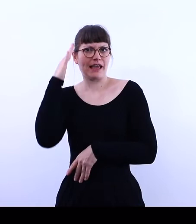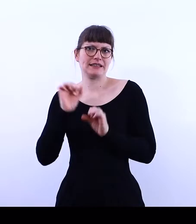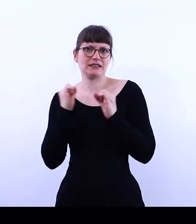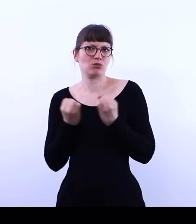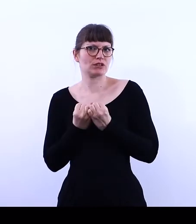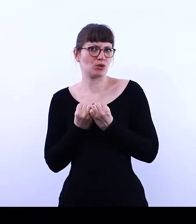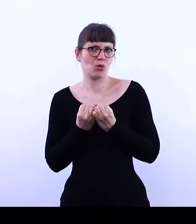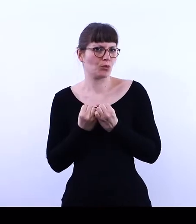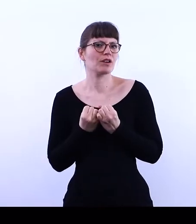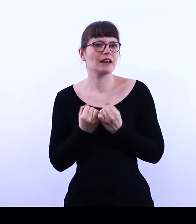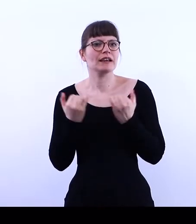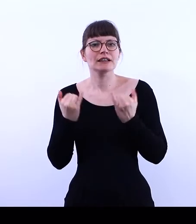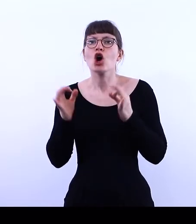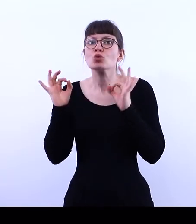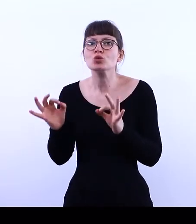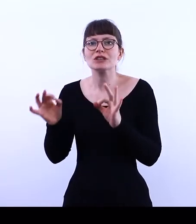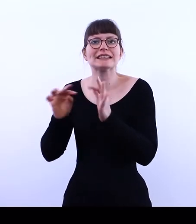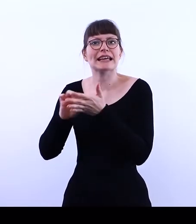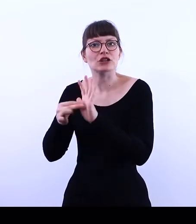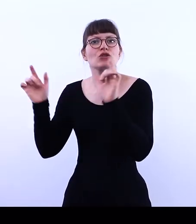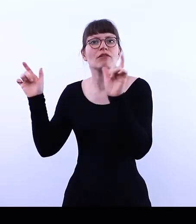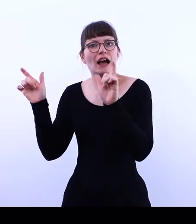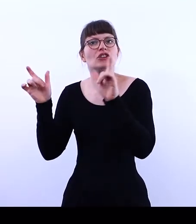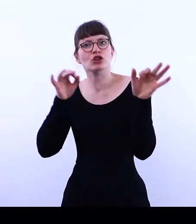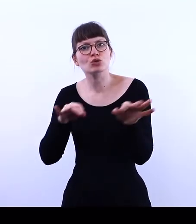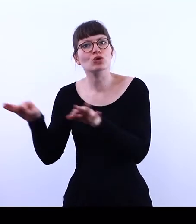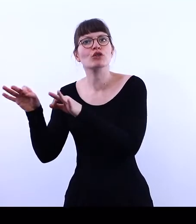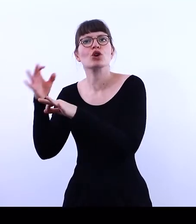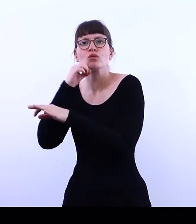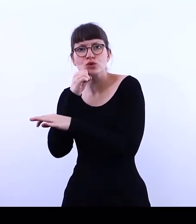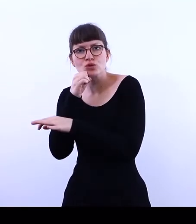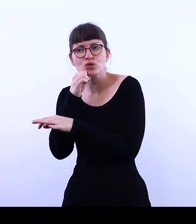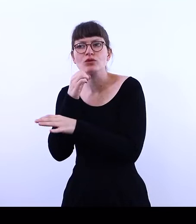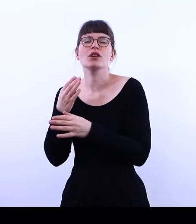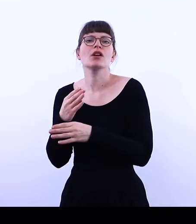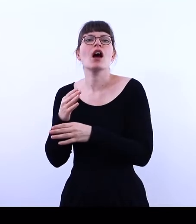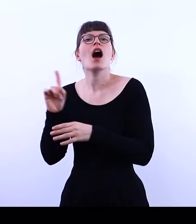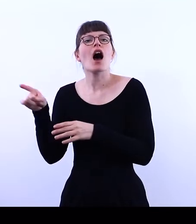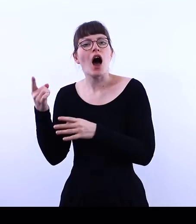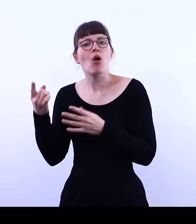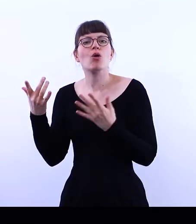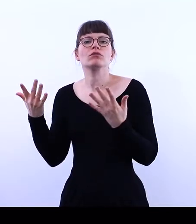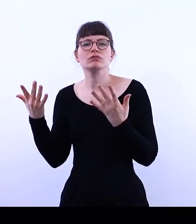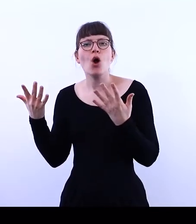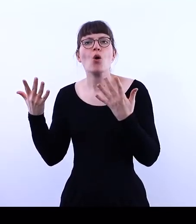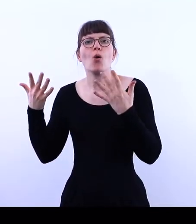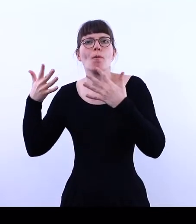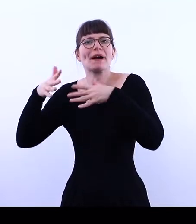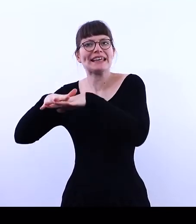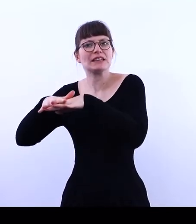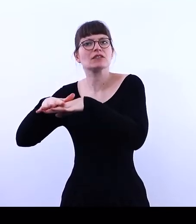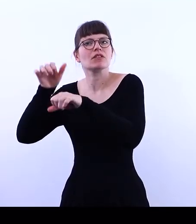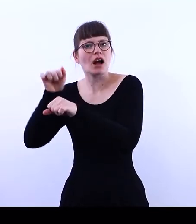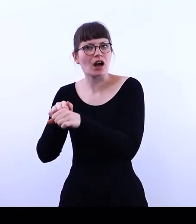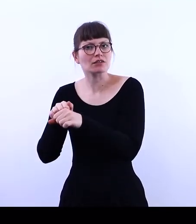jetzt auch gute technische Veranstaltungen durchführen mussten, mussten teilweise auch hybrid das machen konnten und in dem